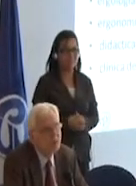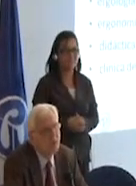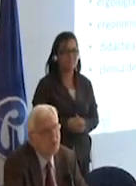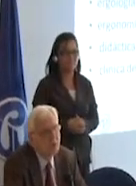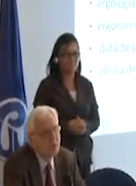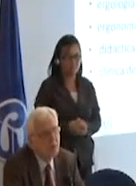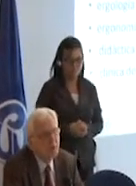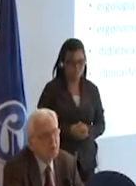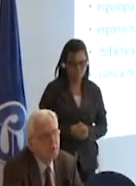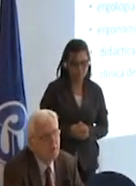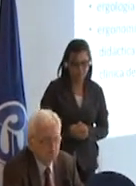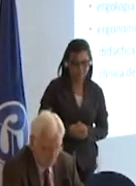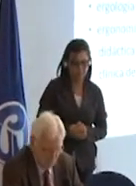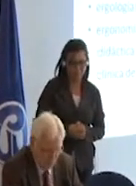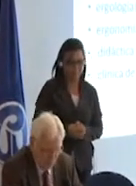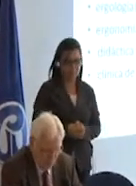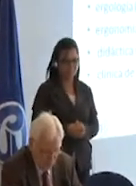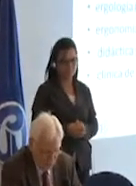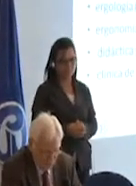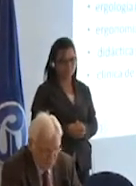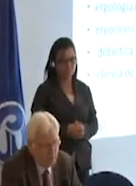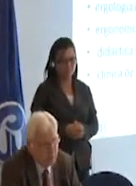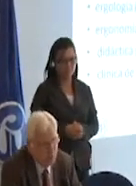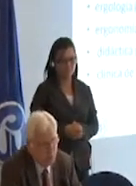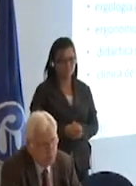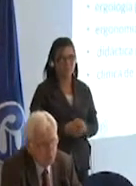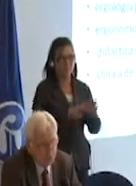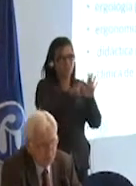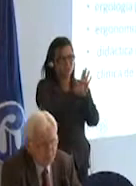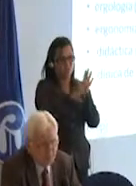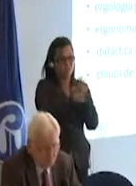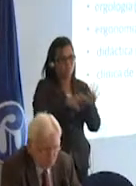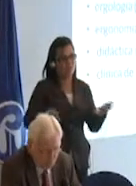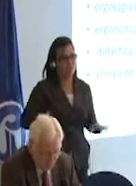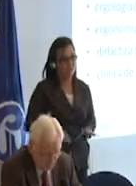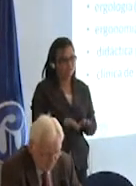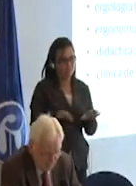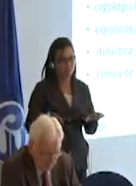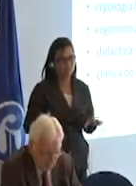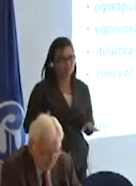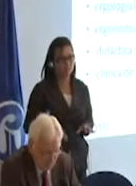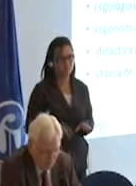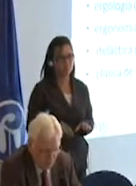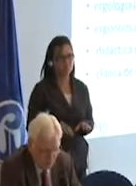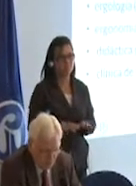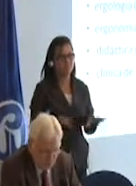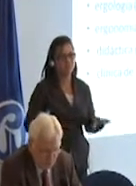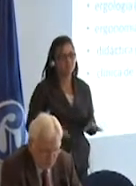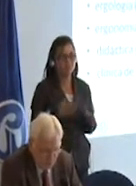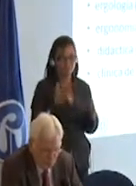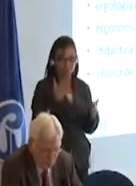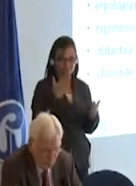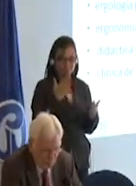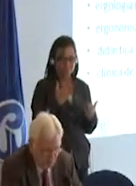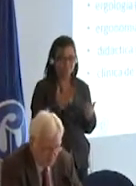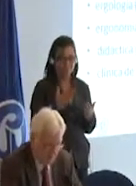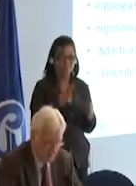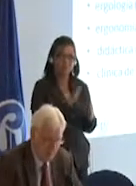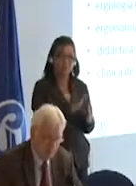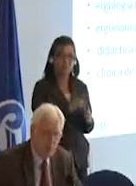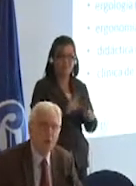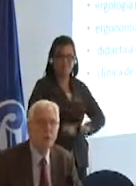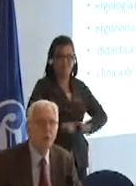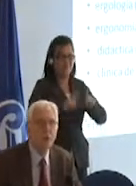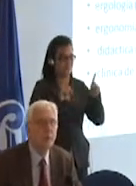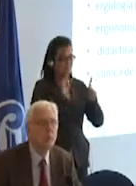es que la teoría de la actividad establecen las teorías del análisis del trabajo establecen una